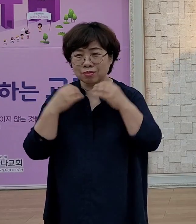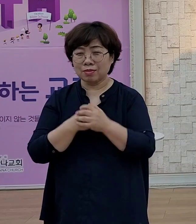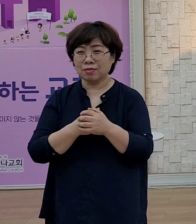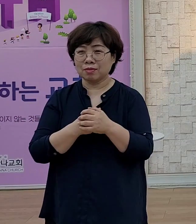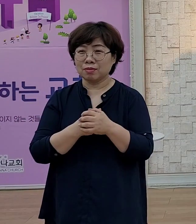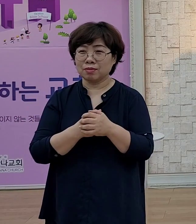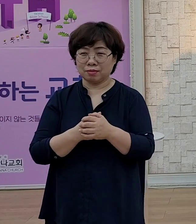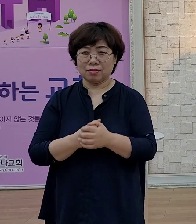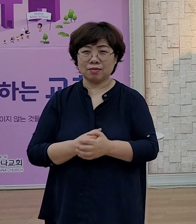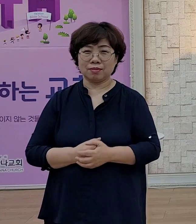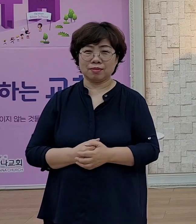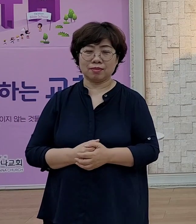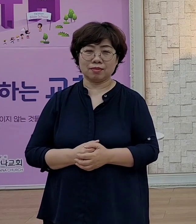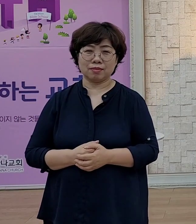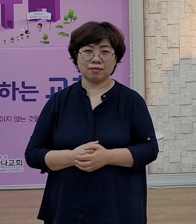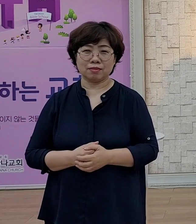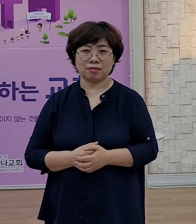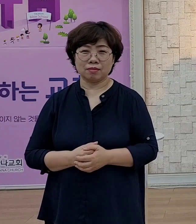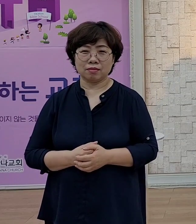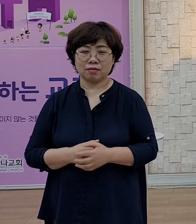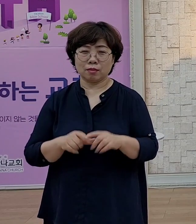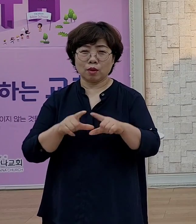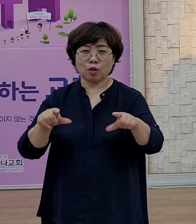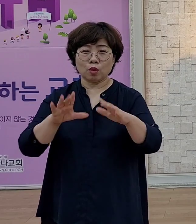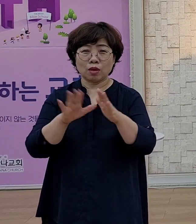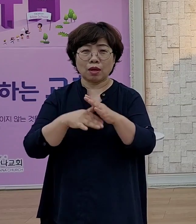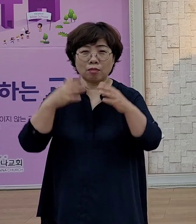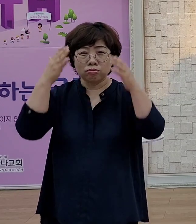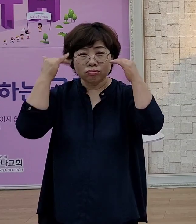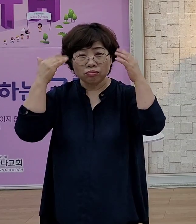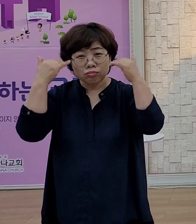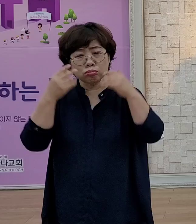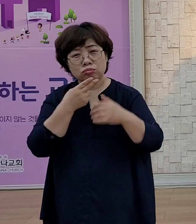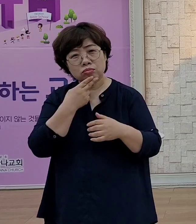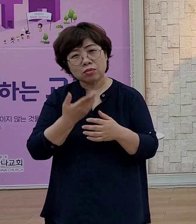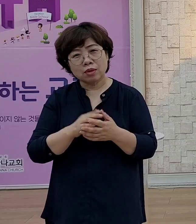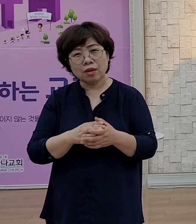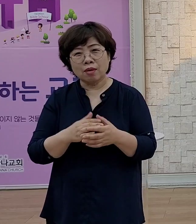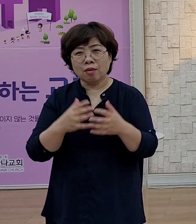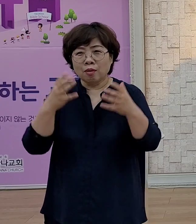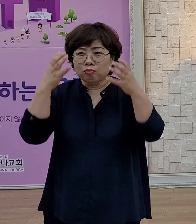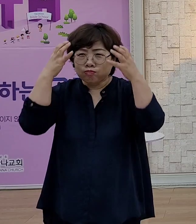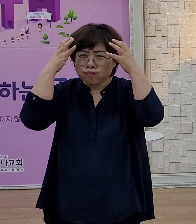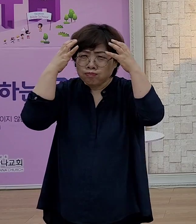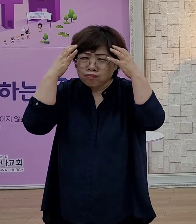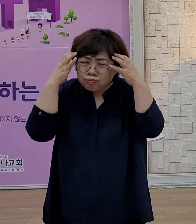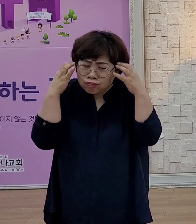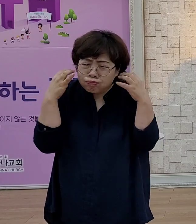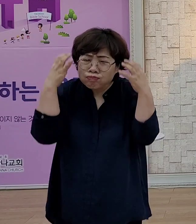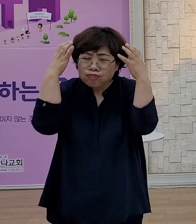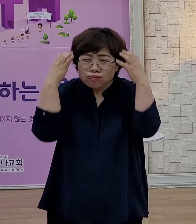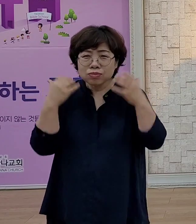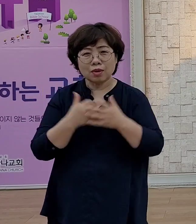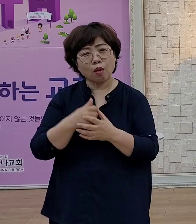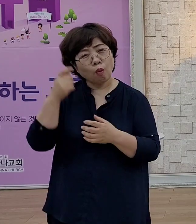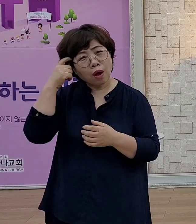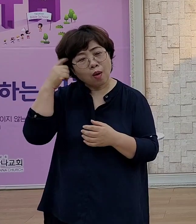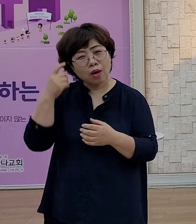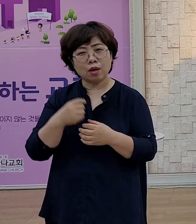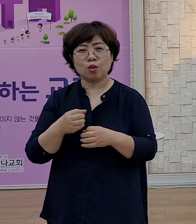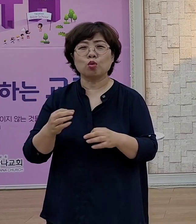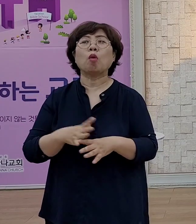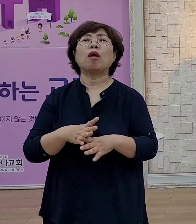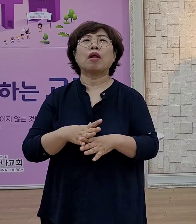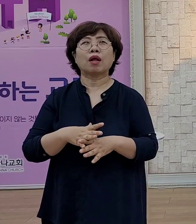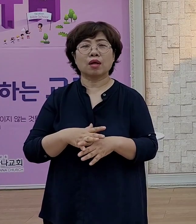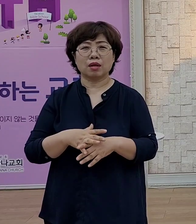제가 원래 땀이 잘 안 나요. 근데 막 땀이 막 범벅이 돼 있는 거예요. 왜 이러나 놀래서 그런가